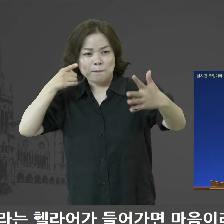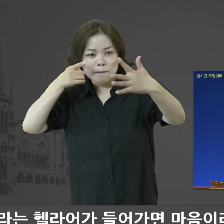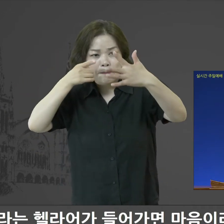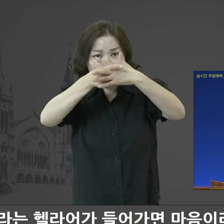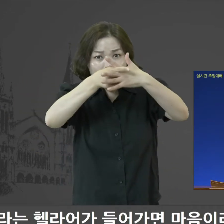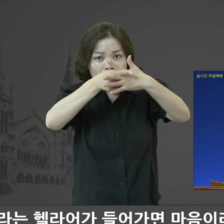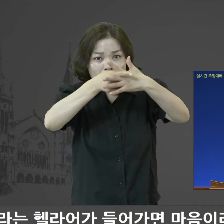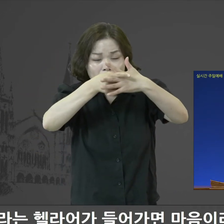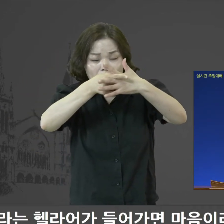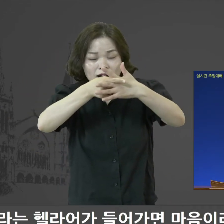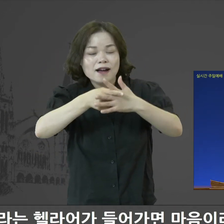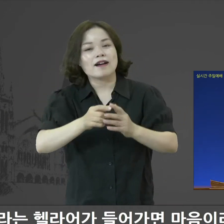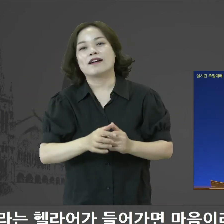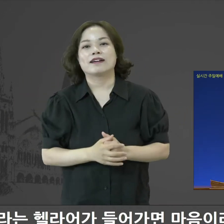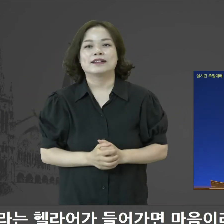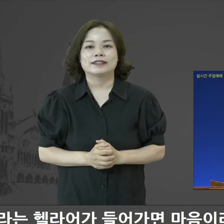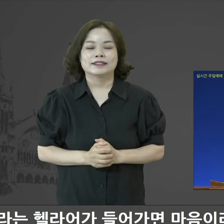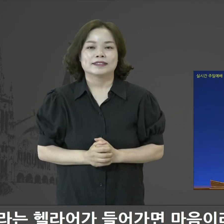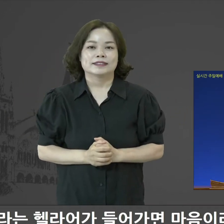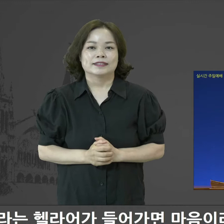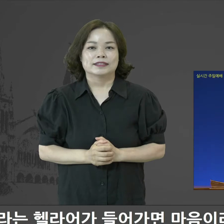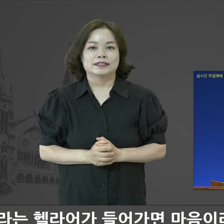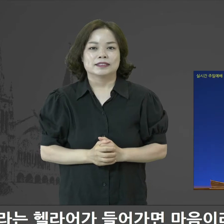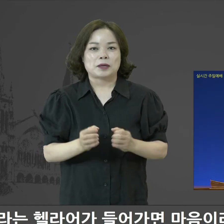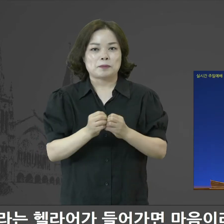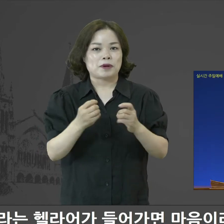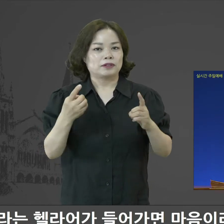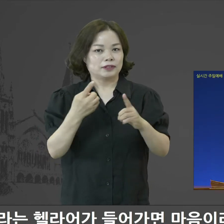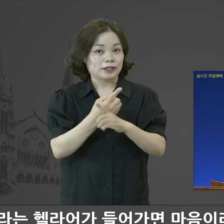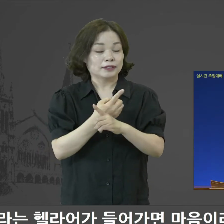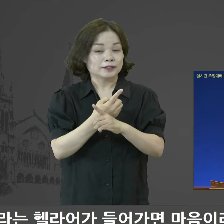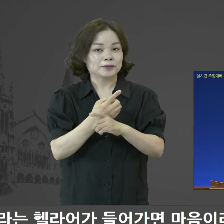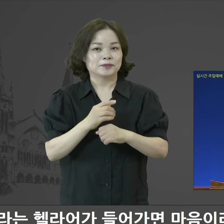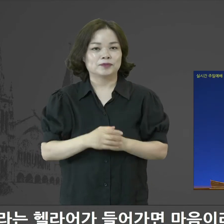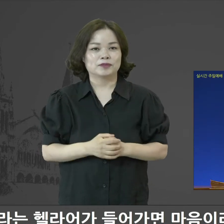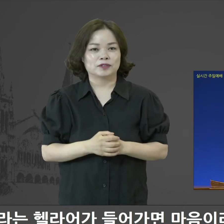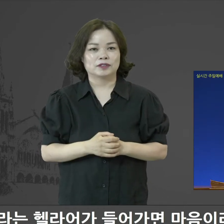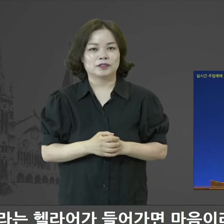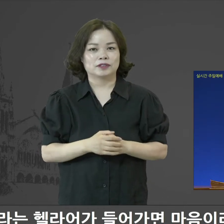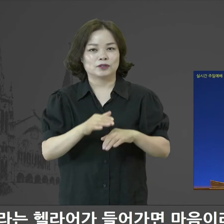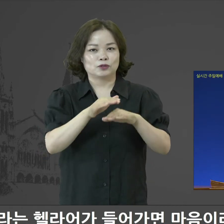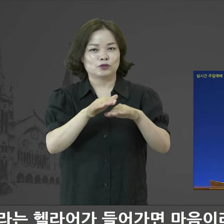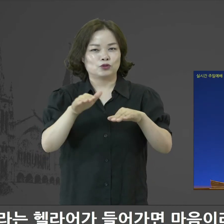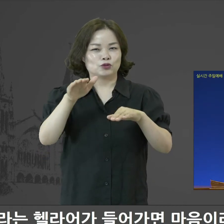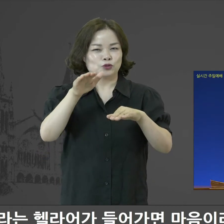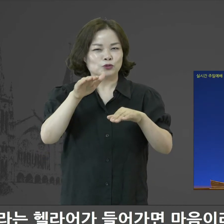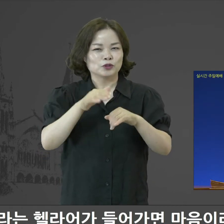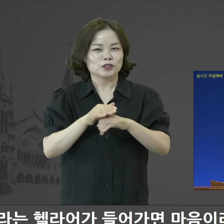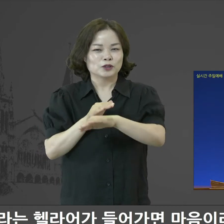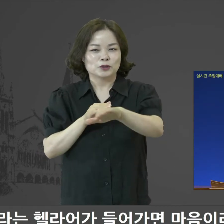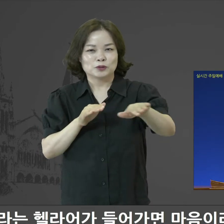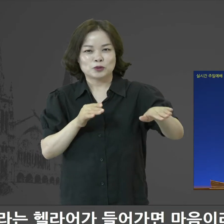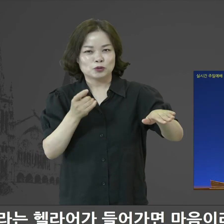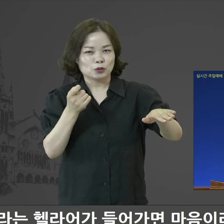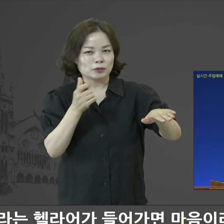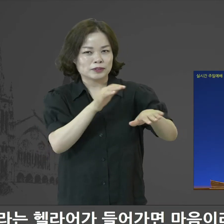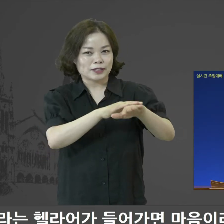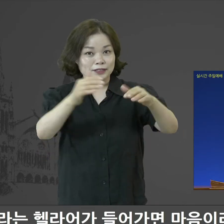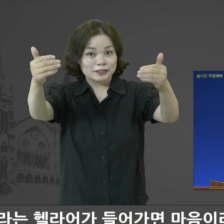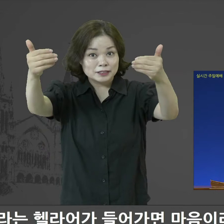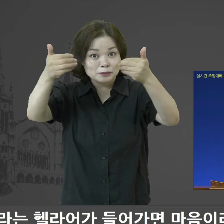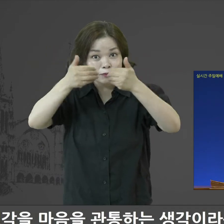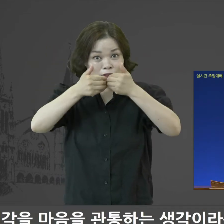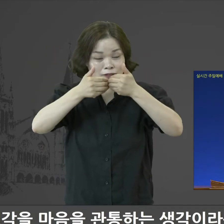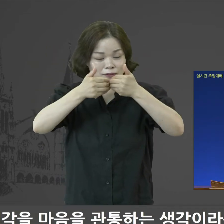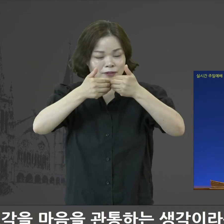관통하는 생각이라 이런 뜻입니다. 네, 번역하면 그런 뜻인데 여기 조금 수준이 높습니다. 여러분 조금만 잘